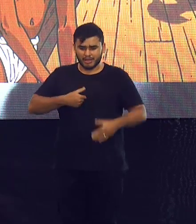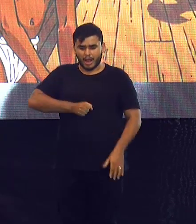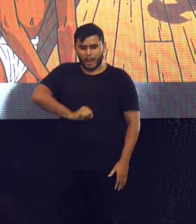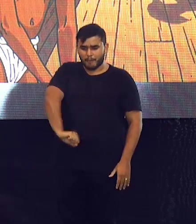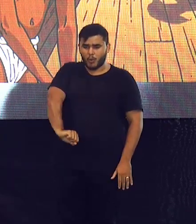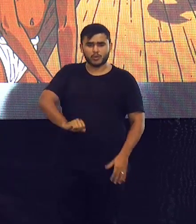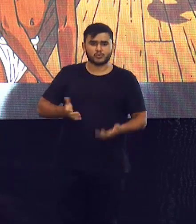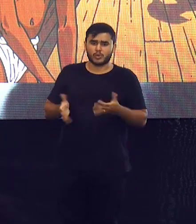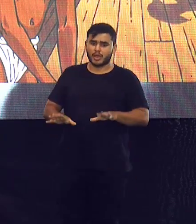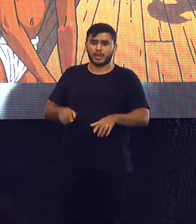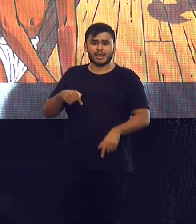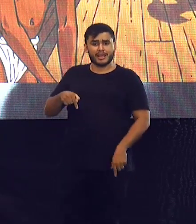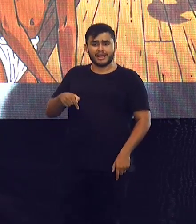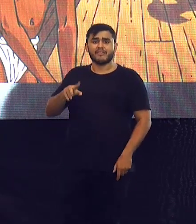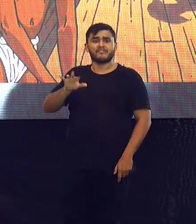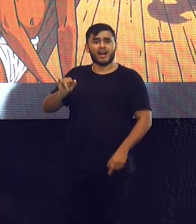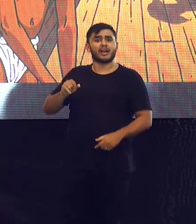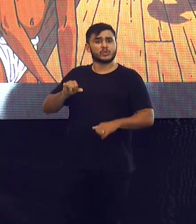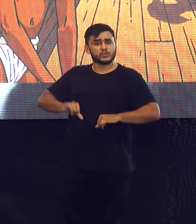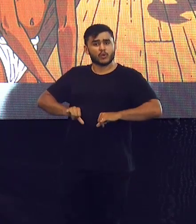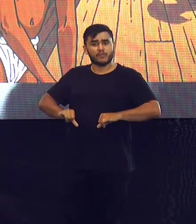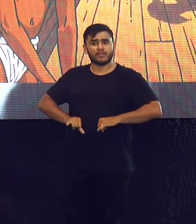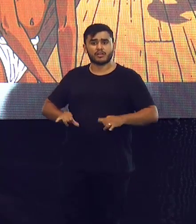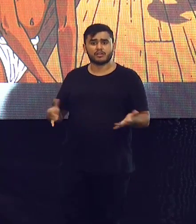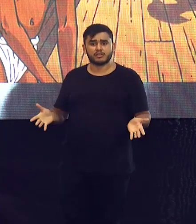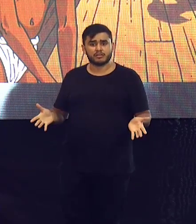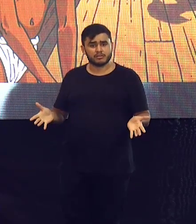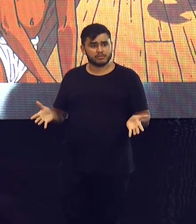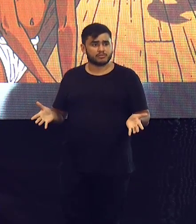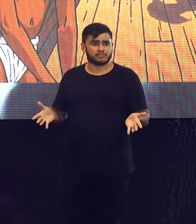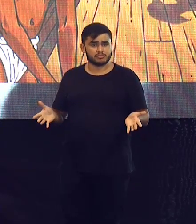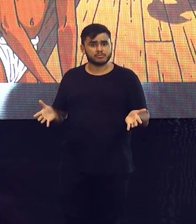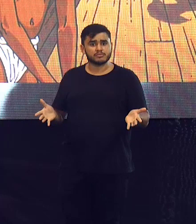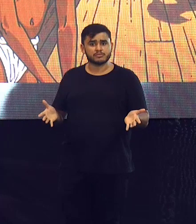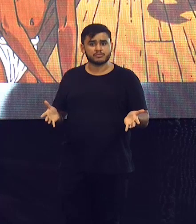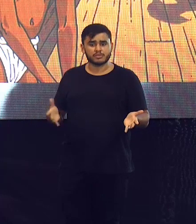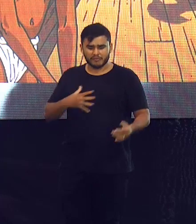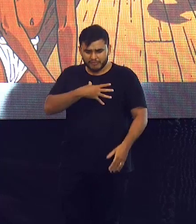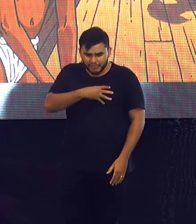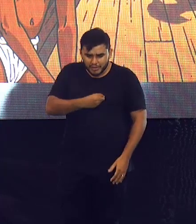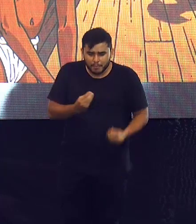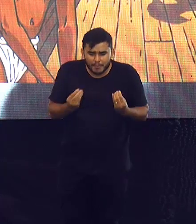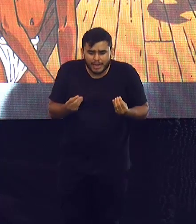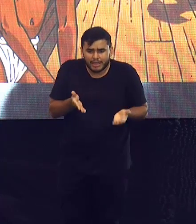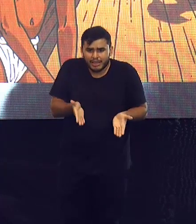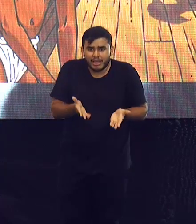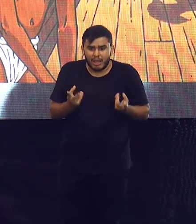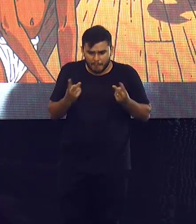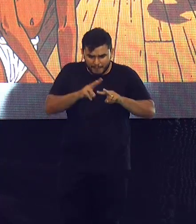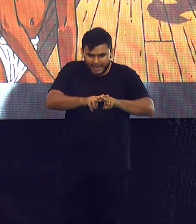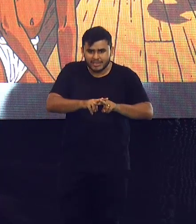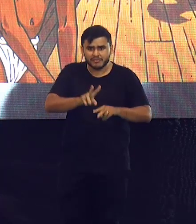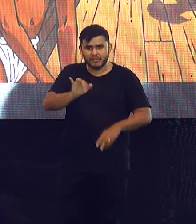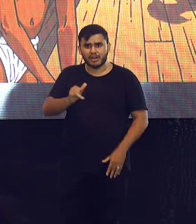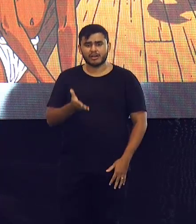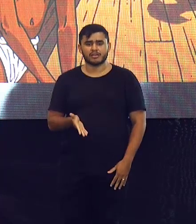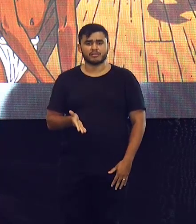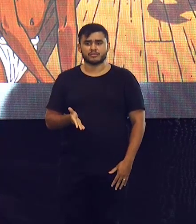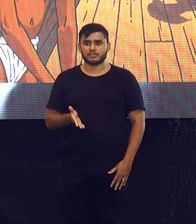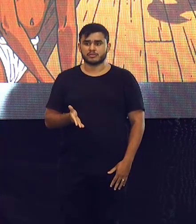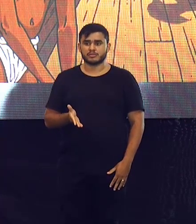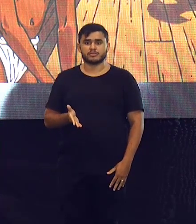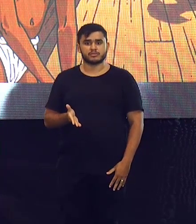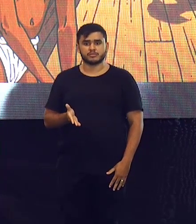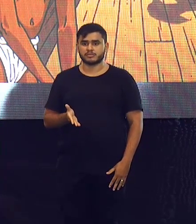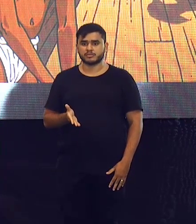de chás e ervas. Quando elas não conseguiam expulsar o feto, elas se deitavam no chão e pediam para que os